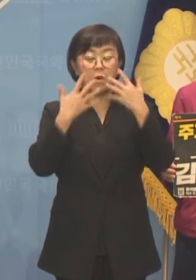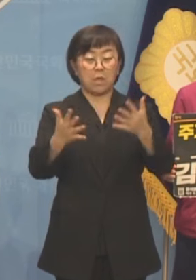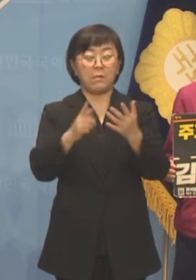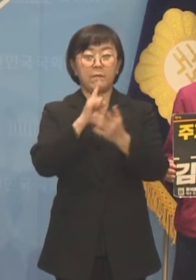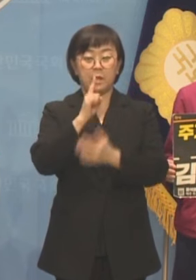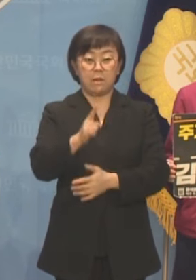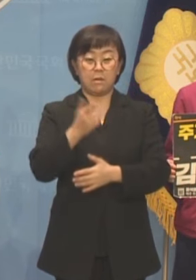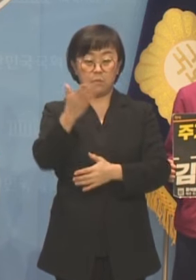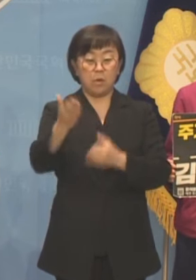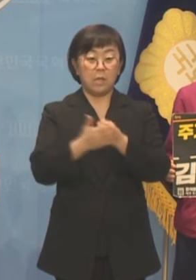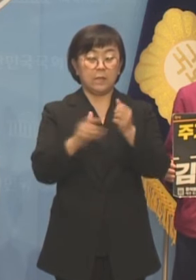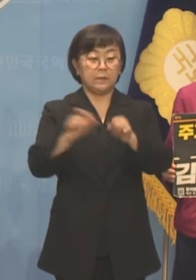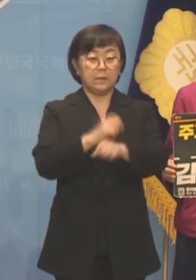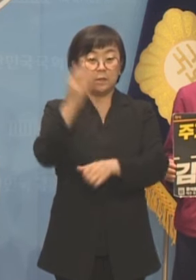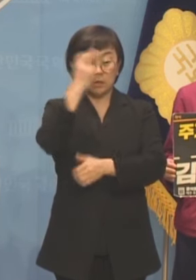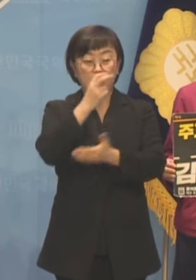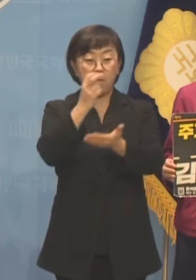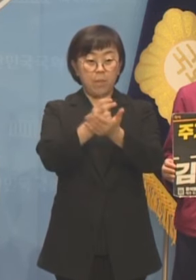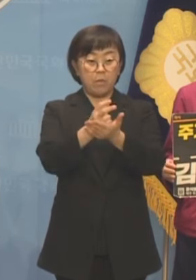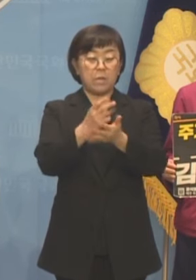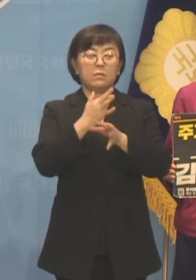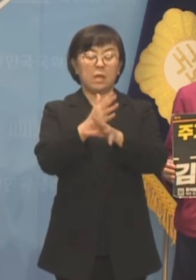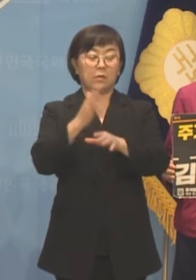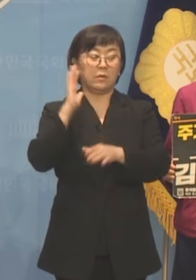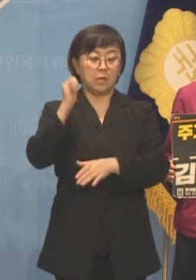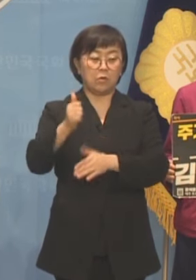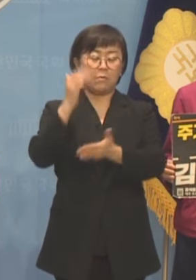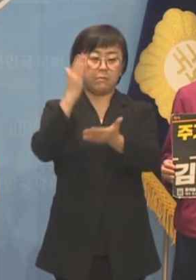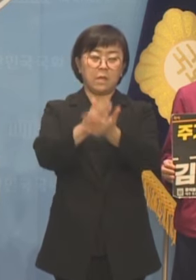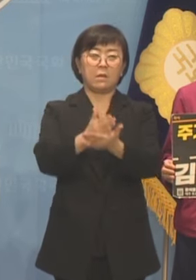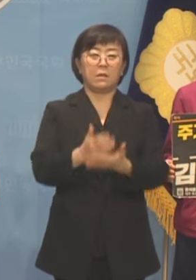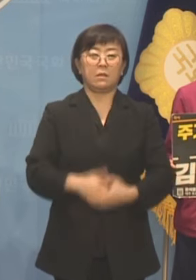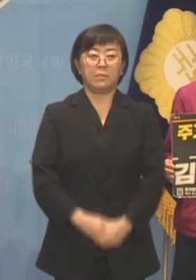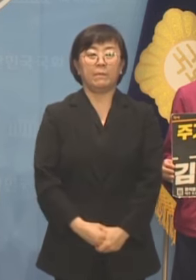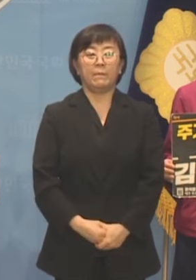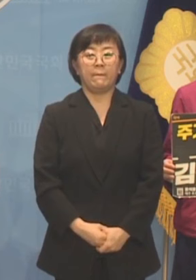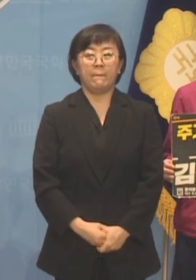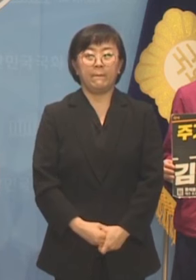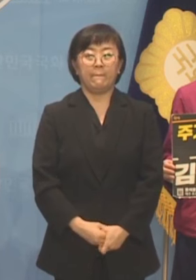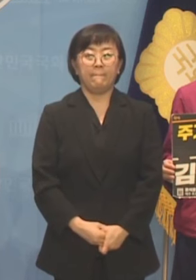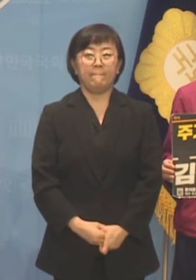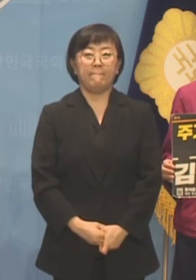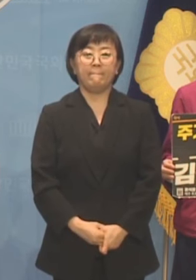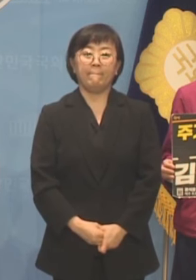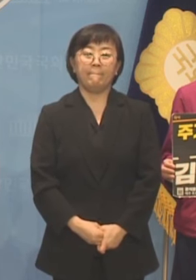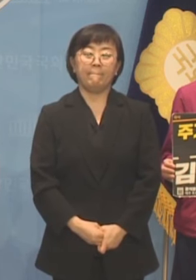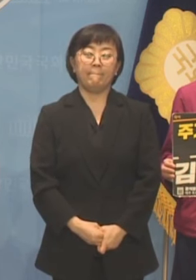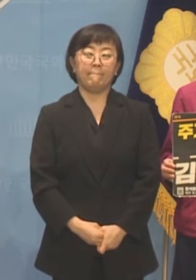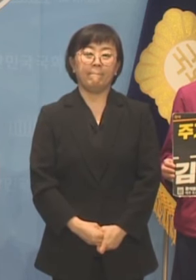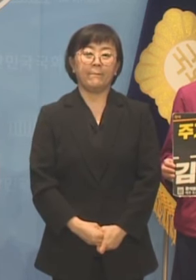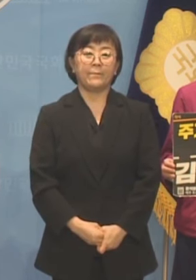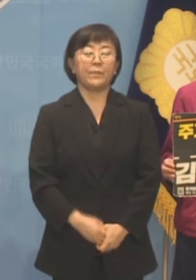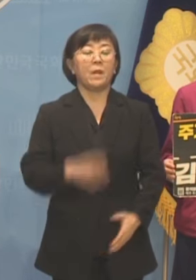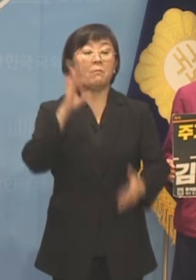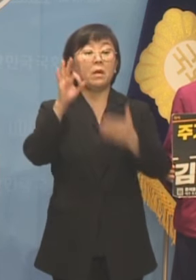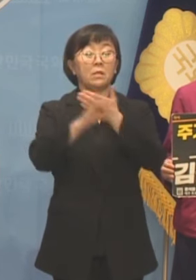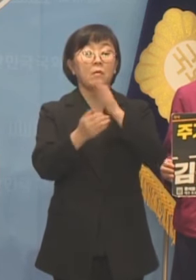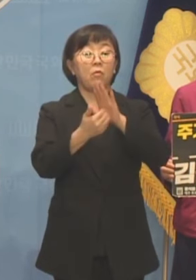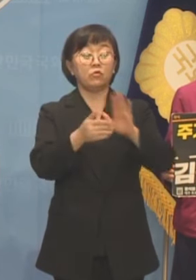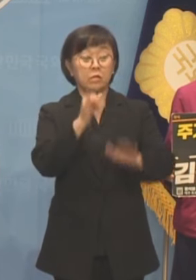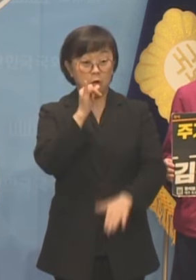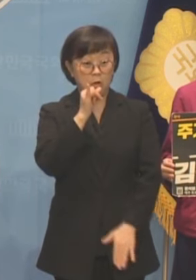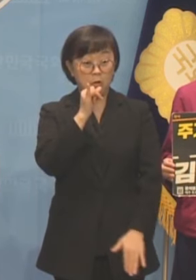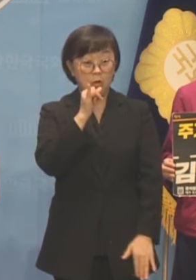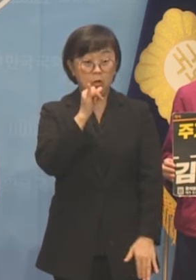말 말씀드립니다 특검법을 농락하는 대통령이 되지 마십시오 그래도 만약에 거부권을